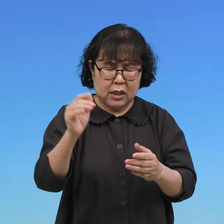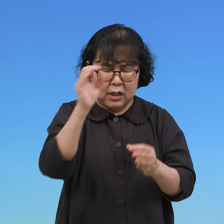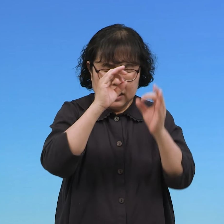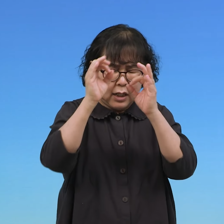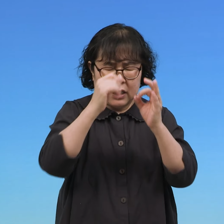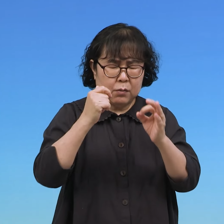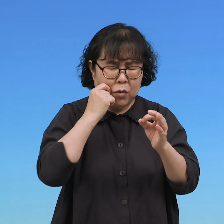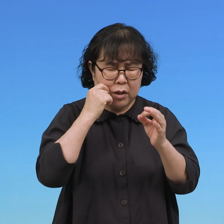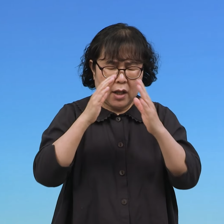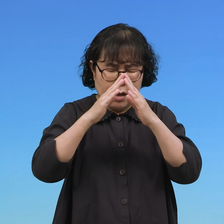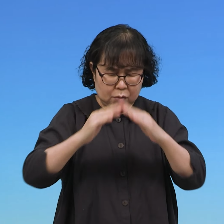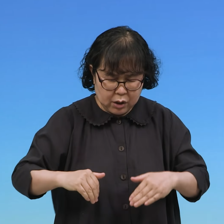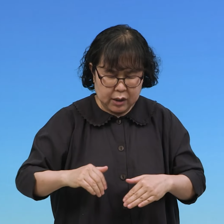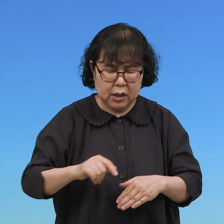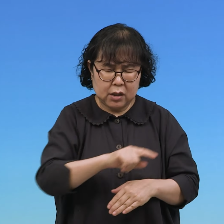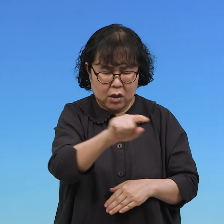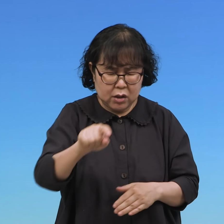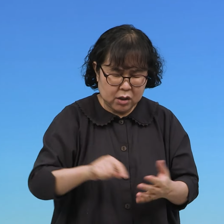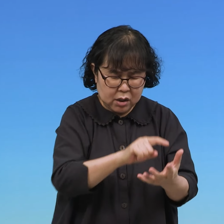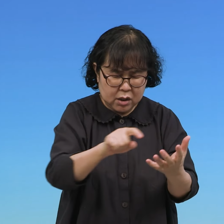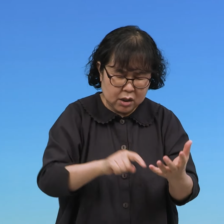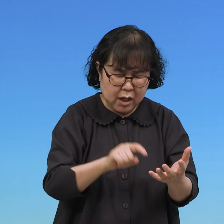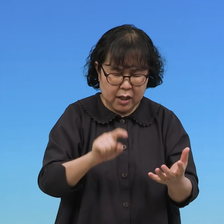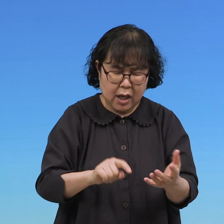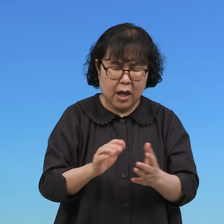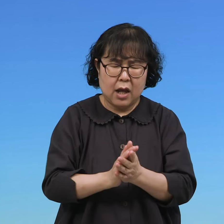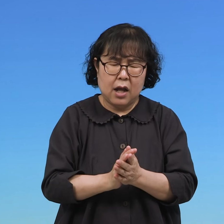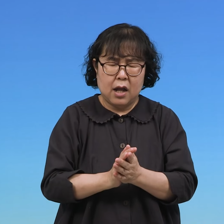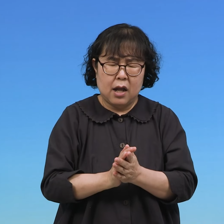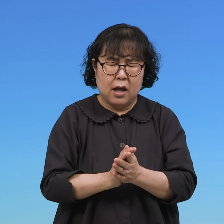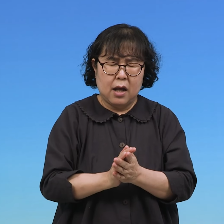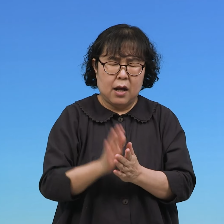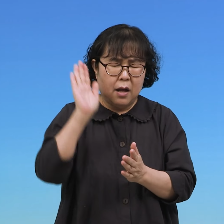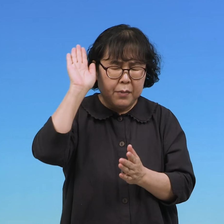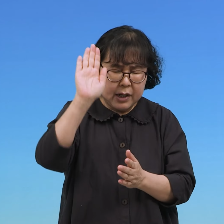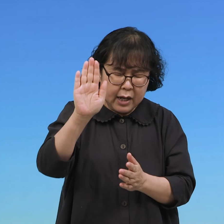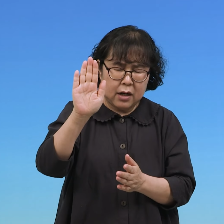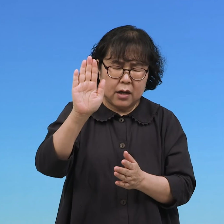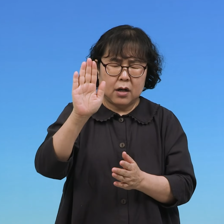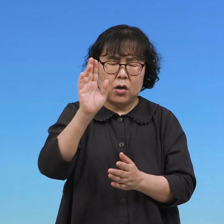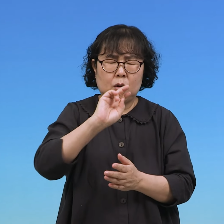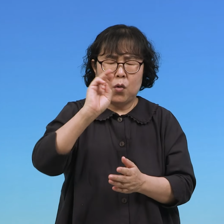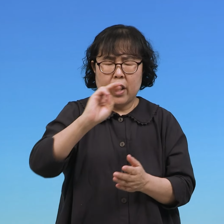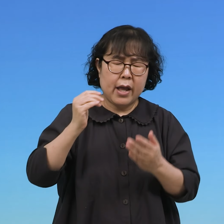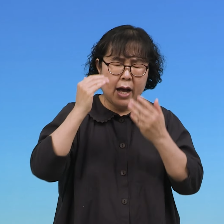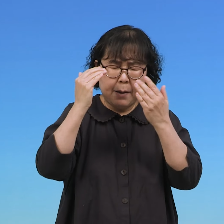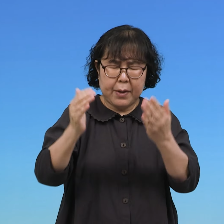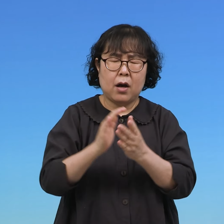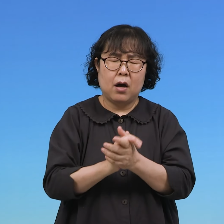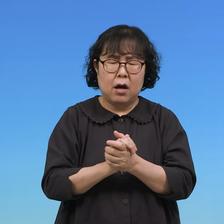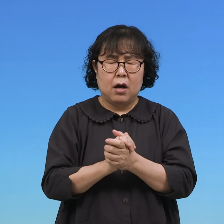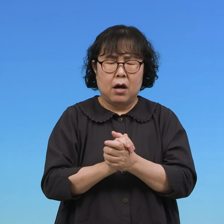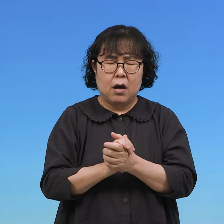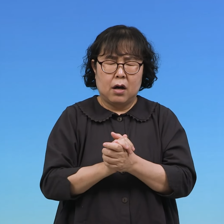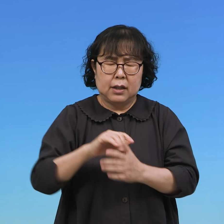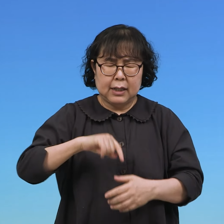그들에게, 하나님, 그들이 희망을 노래하며 꿈꾸며 달려가는 하나님 은혜 잘